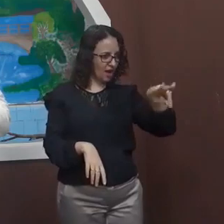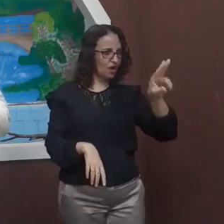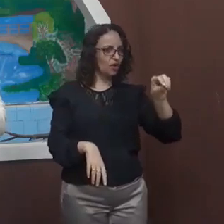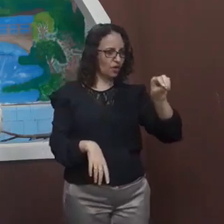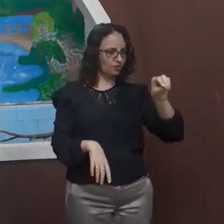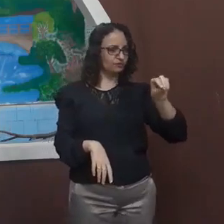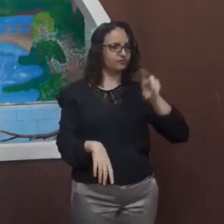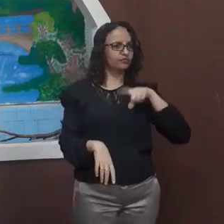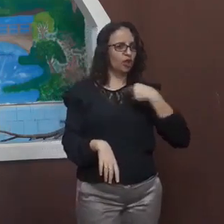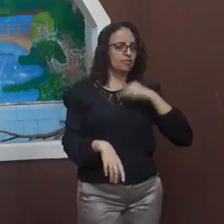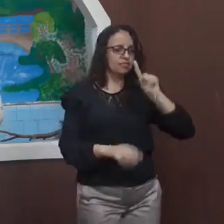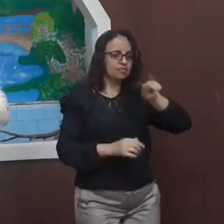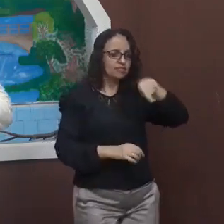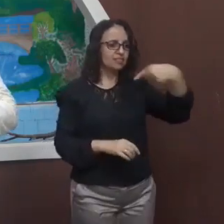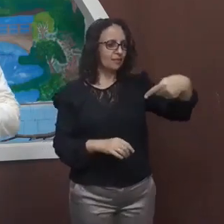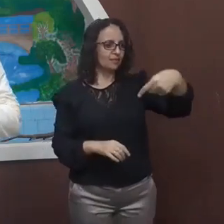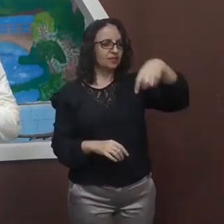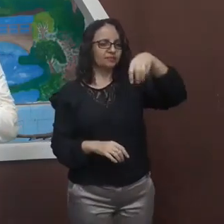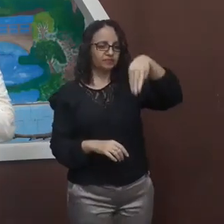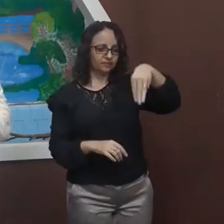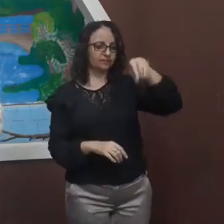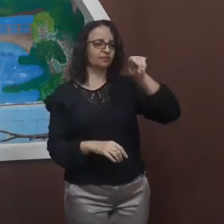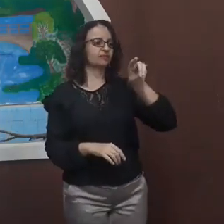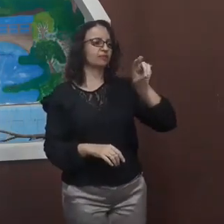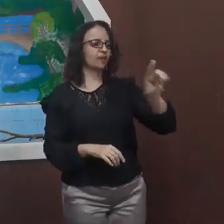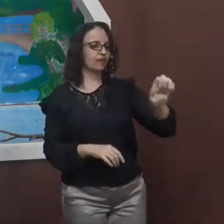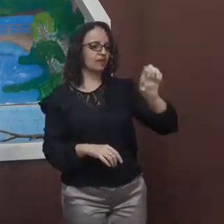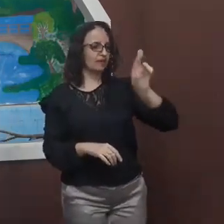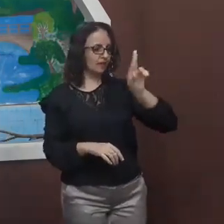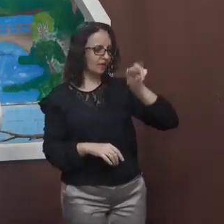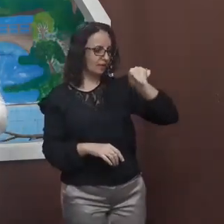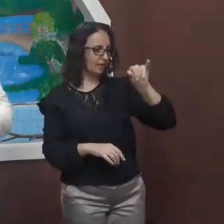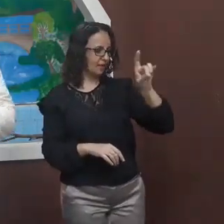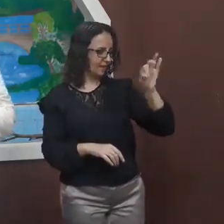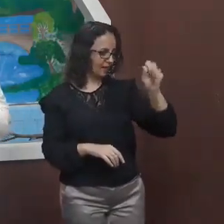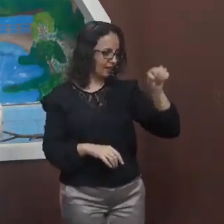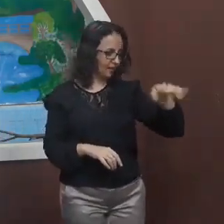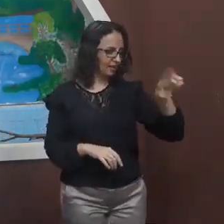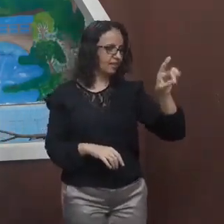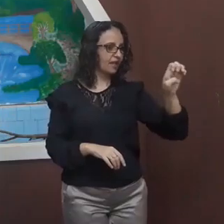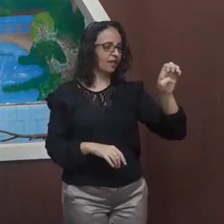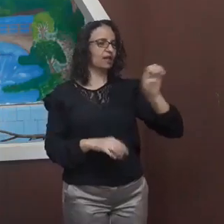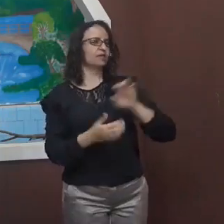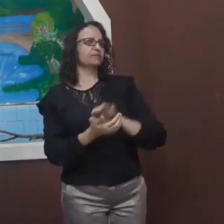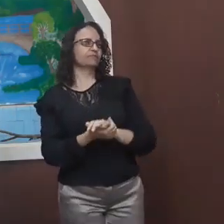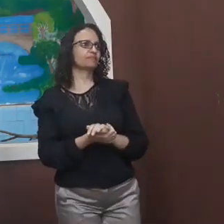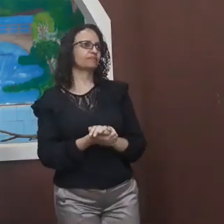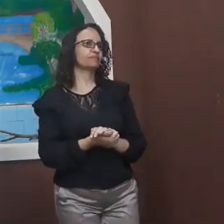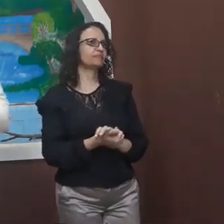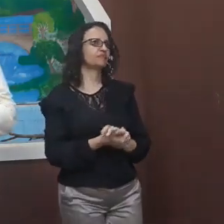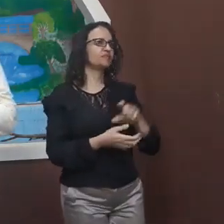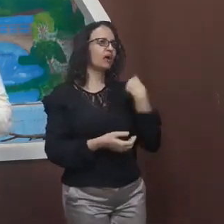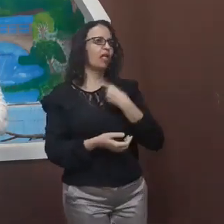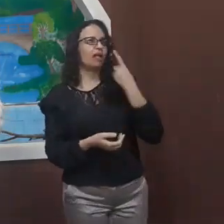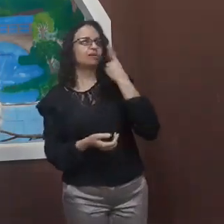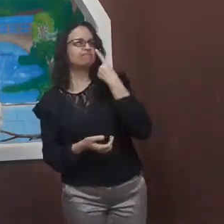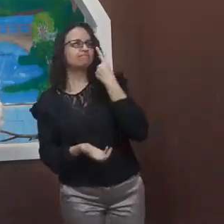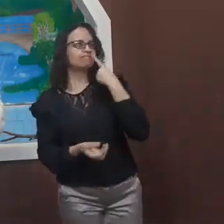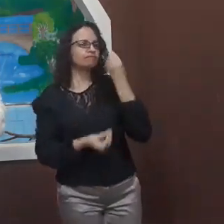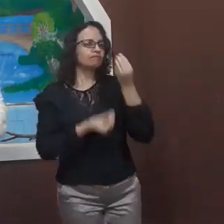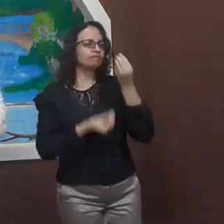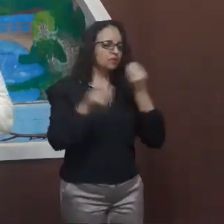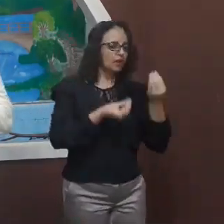somos pós-modernos. Olha que chique. Não sei se é chique não, preferia ser moderno. Tá? Então nós temos lá até